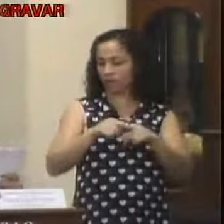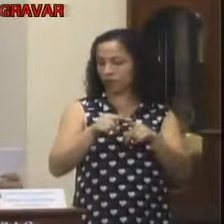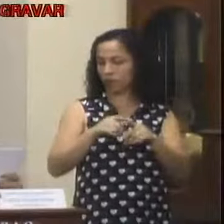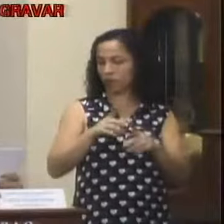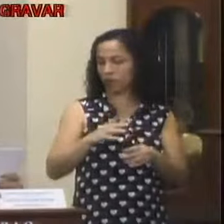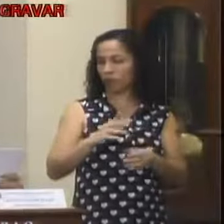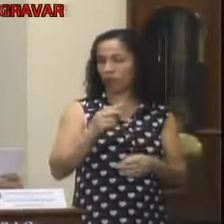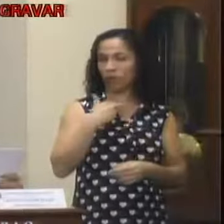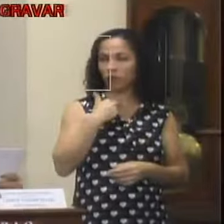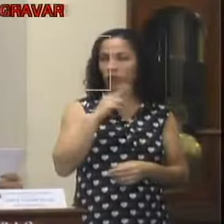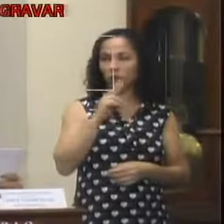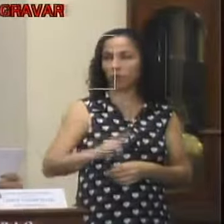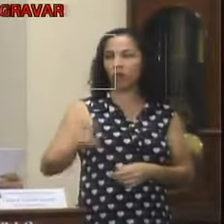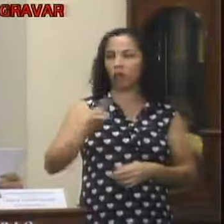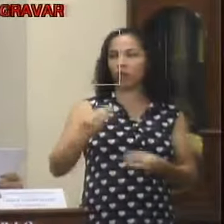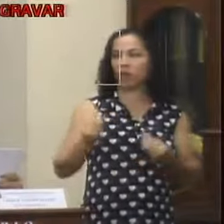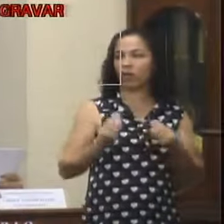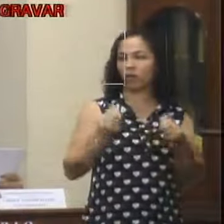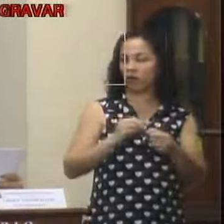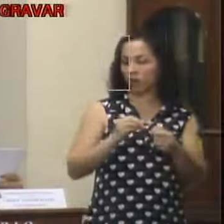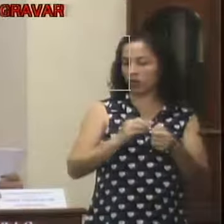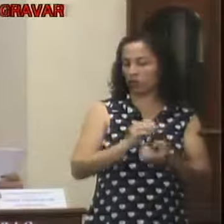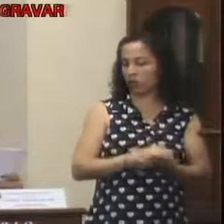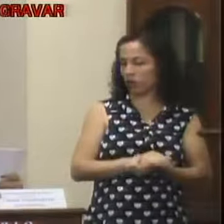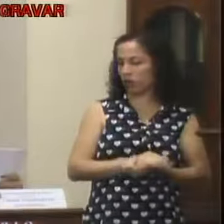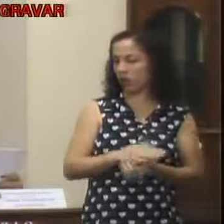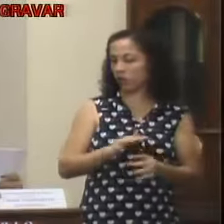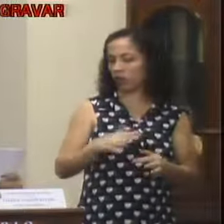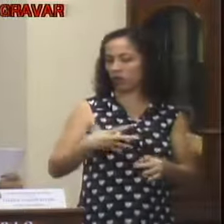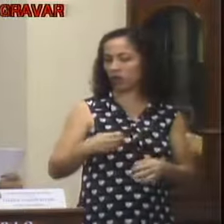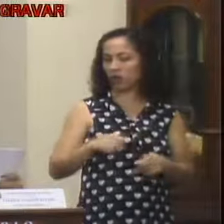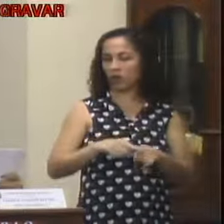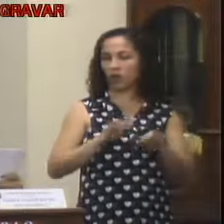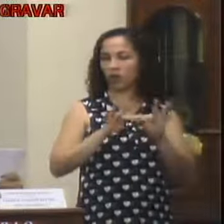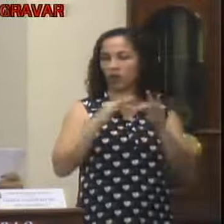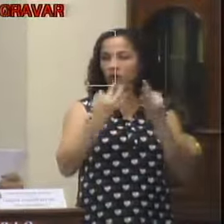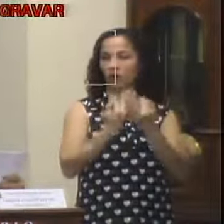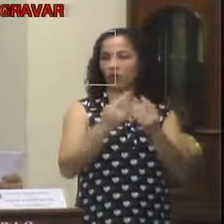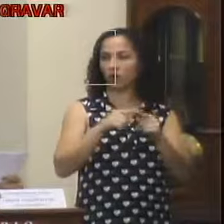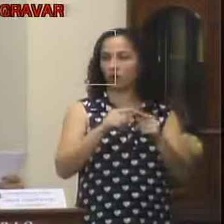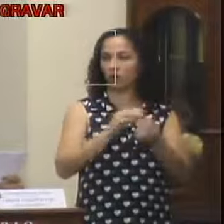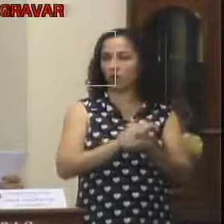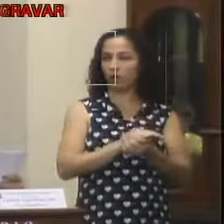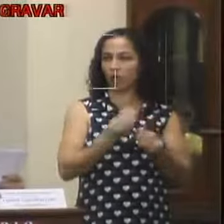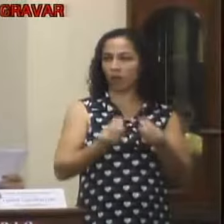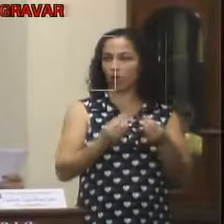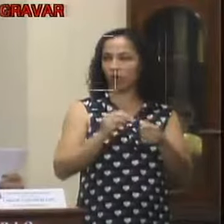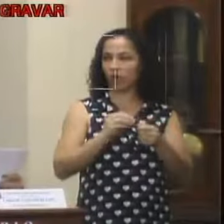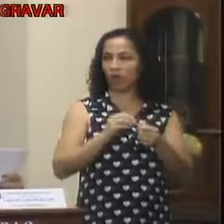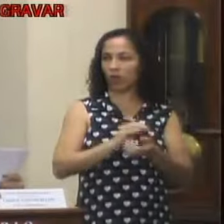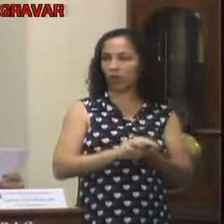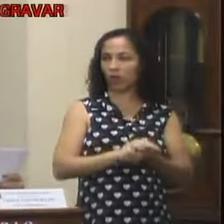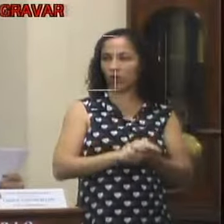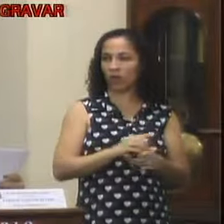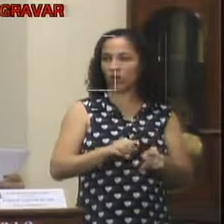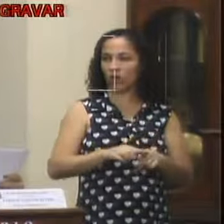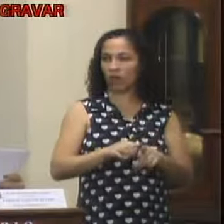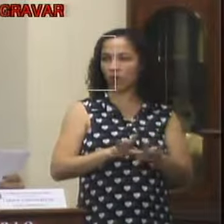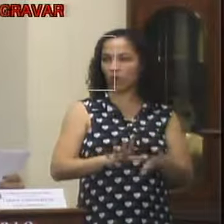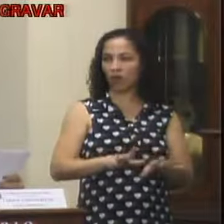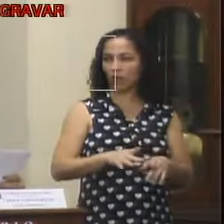condição de uso e um ambiente satisfatório para o convívio de seus filhos e familiares. Diante dessa situação é que venho pedir providência para que o Poder Público